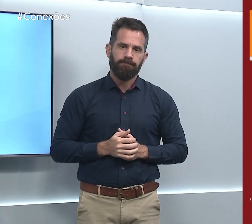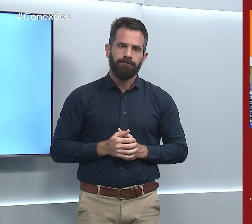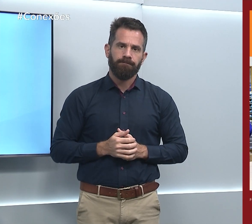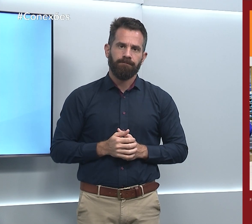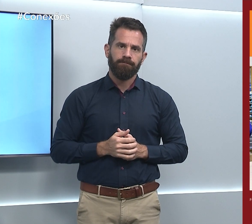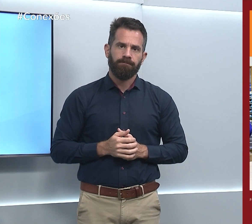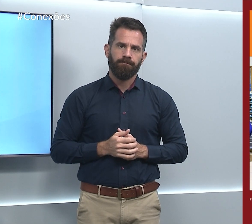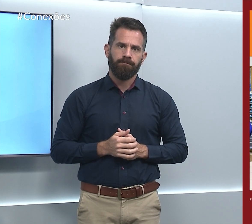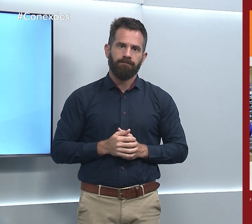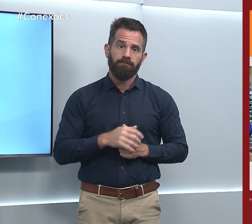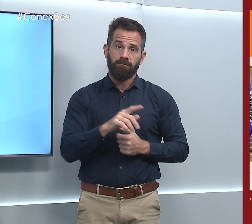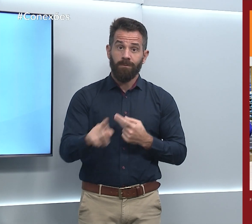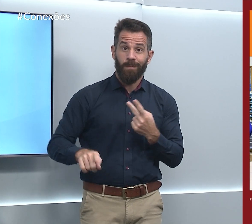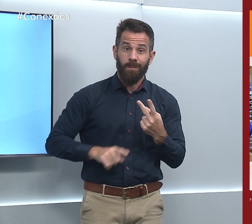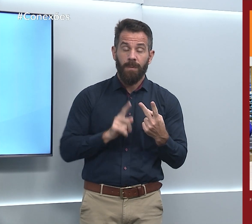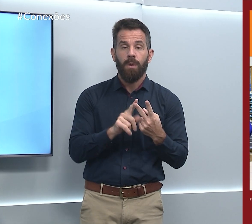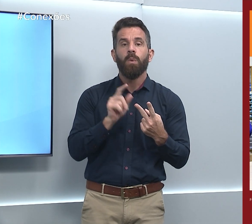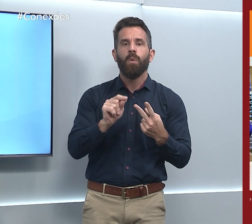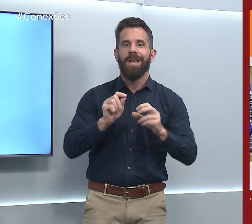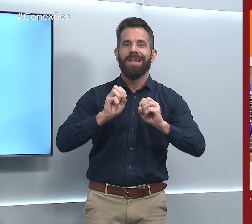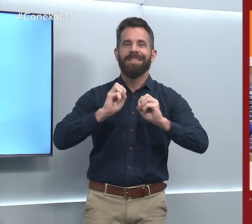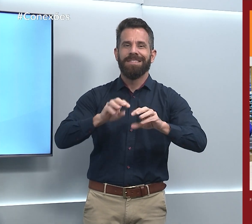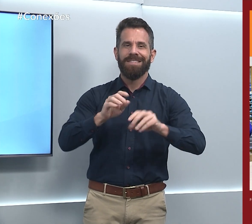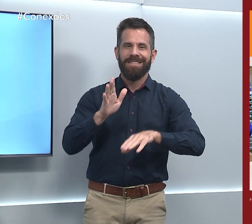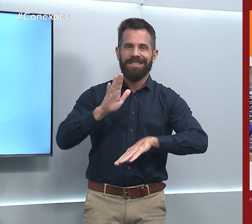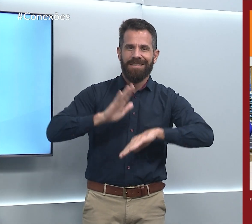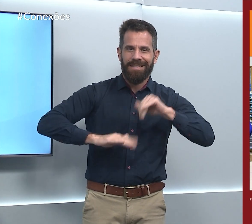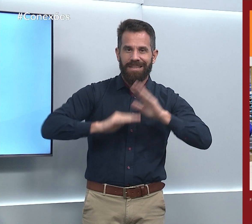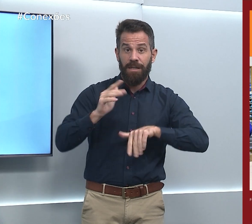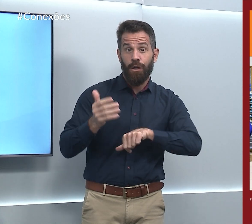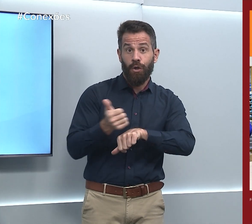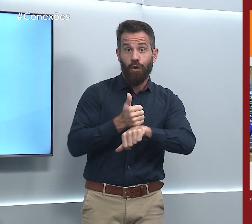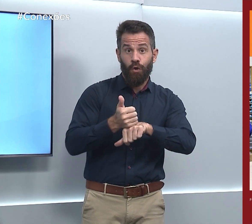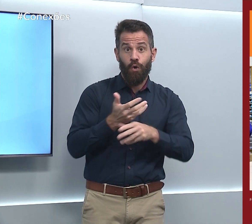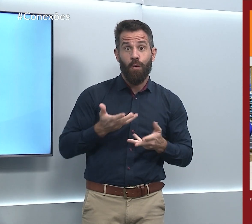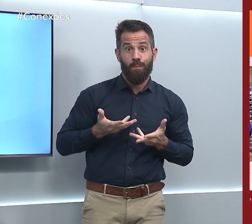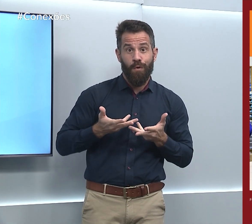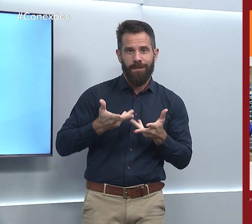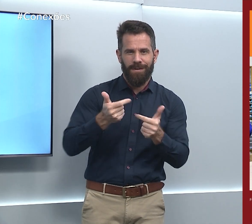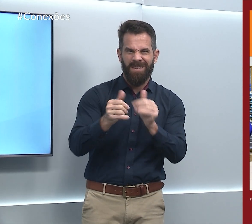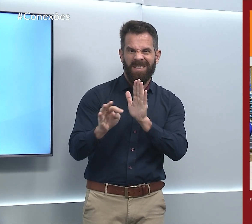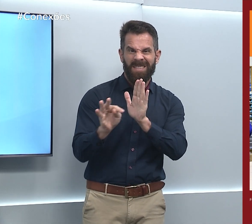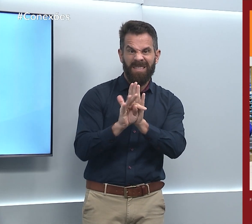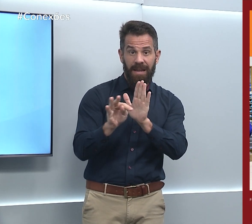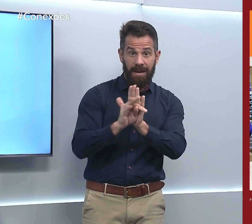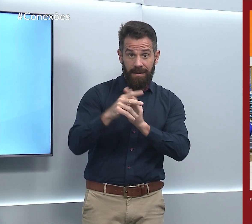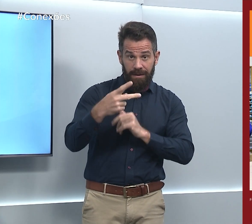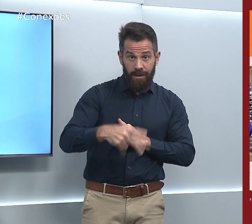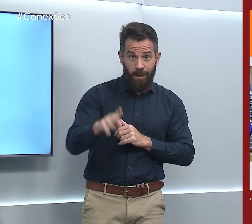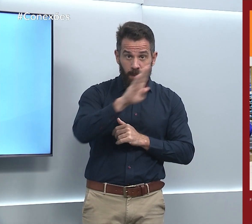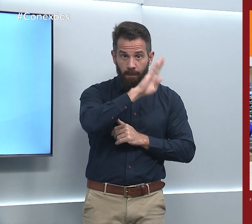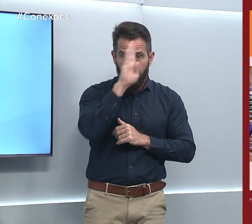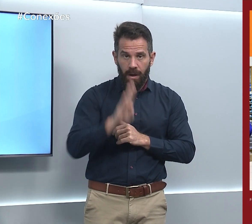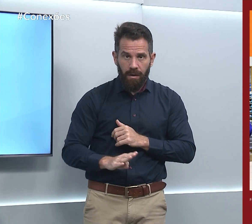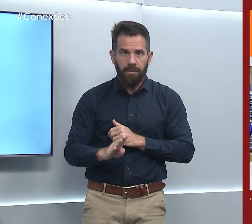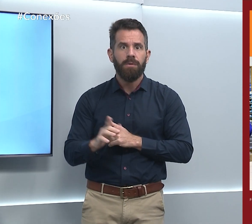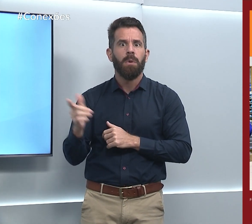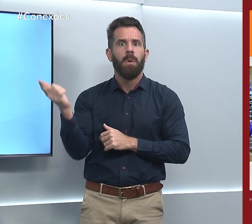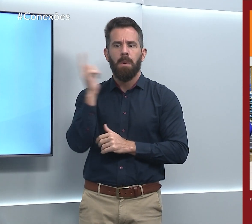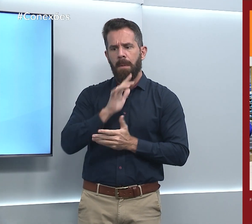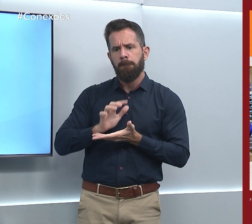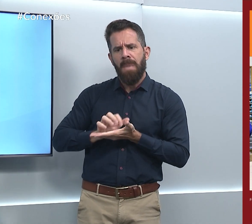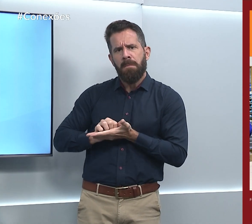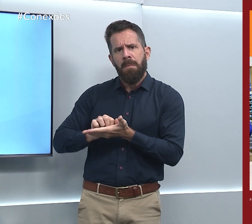E o ensino profissionalizante no país registrou mais de 2 milhões de matrículas no ano passado.